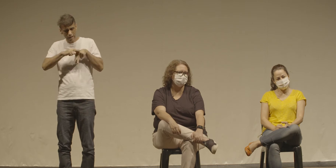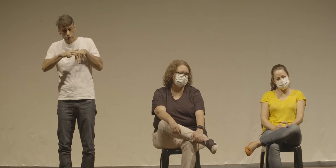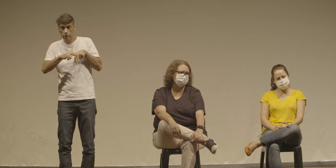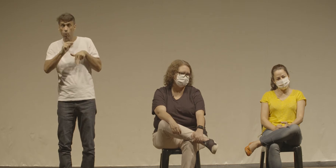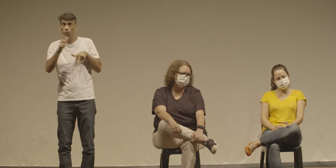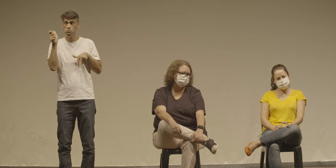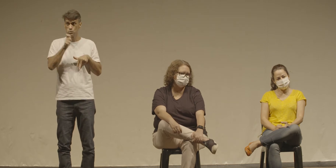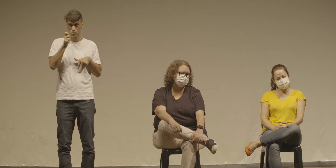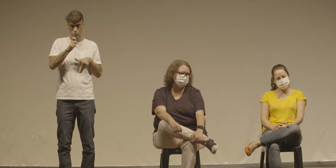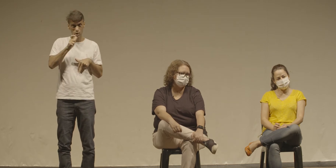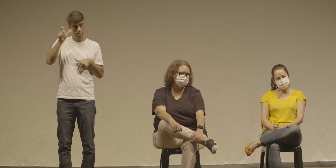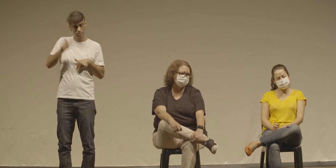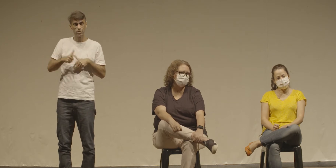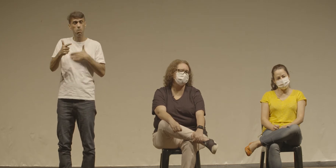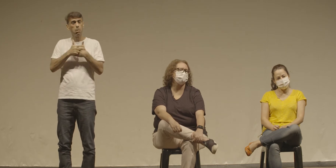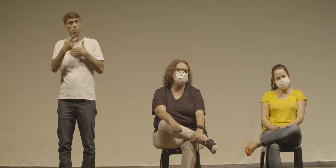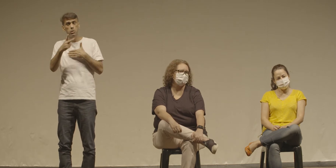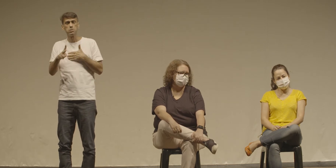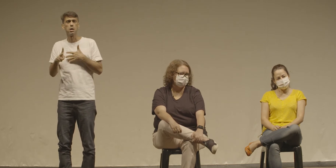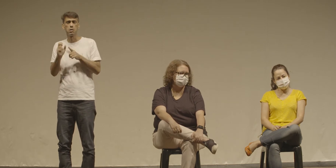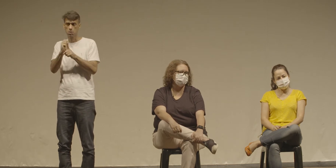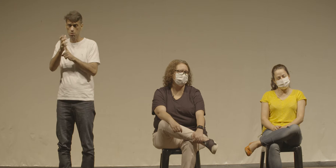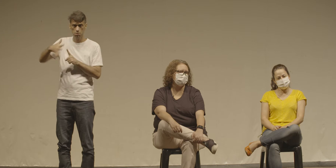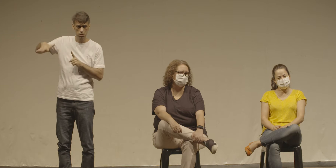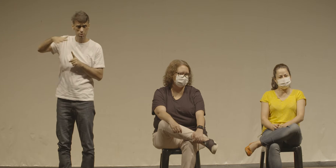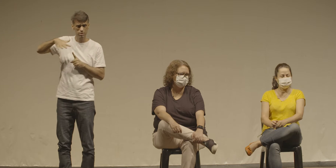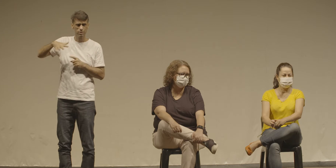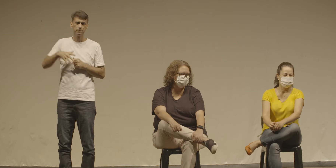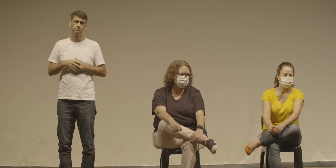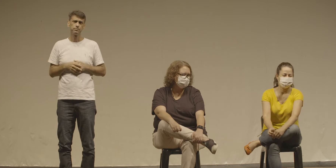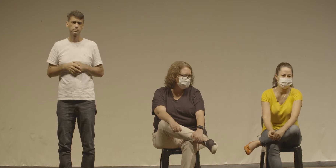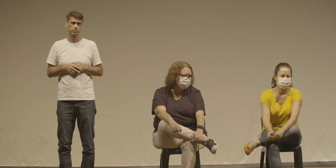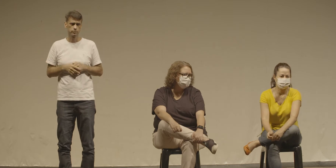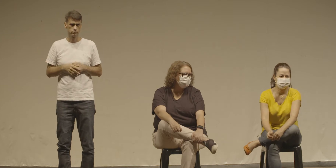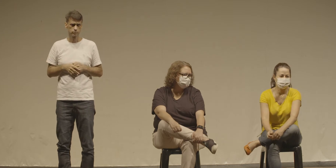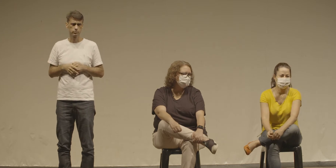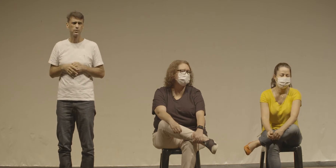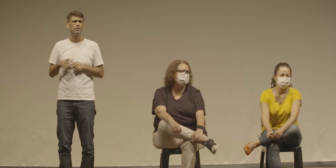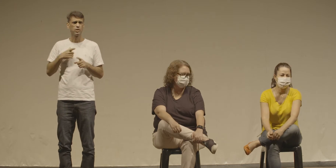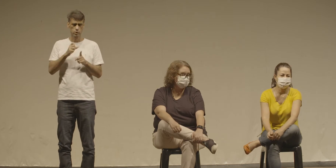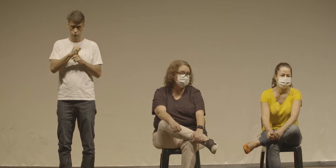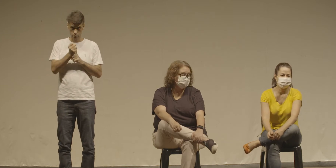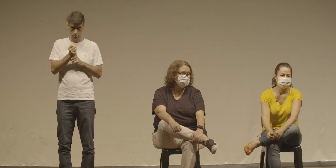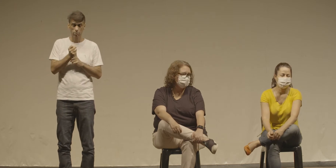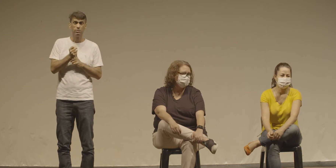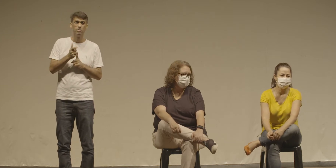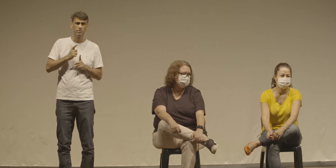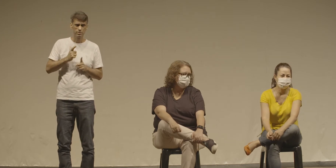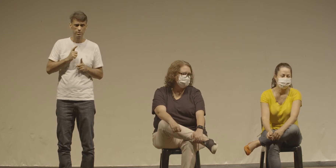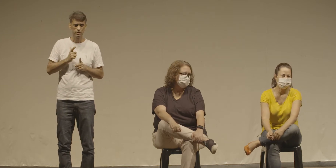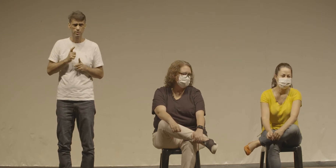que refazer o papel dela na sociedade, né? Eu estou num curso de serviço social, estou terminando esse